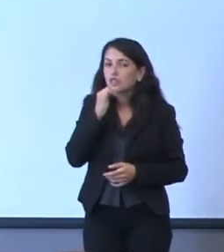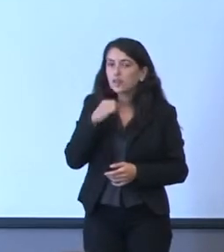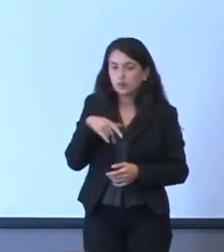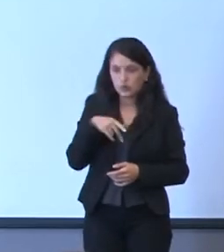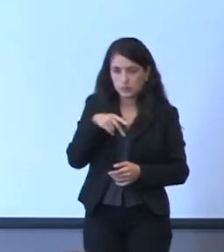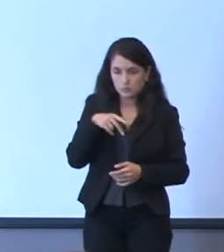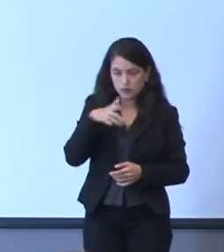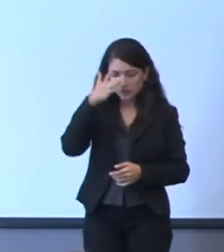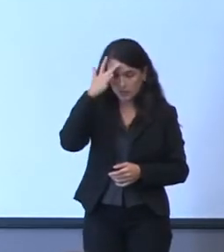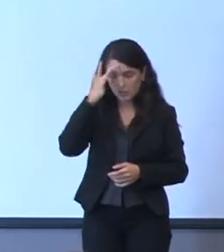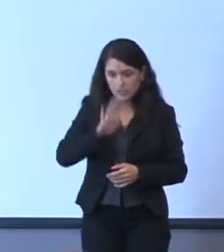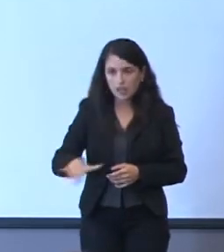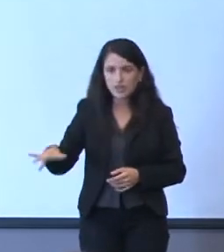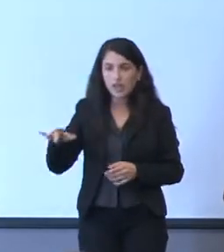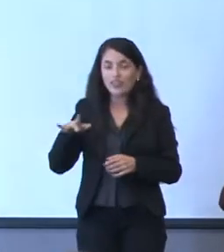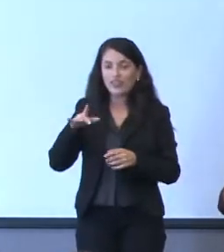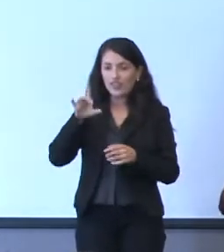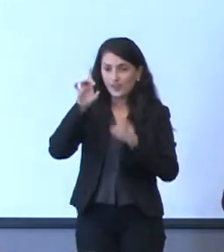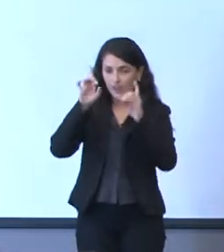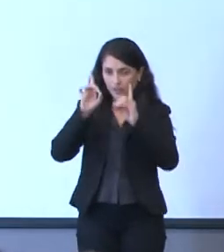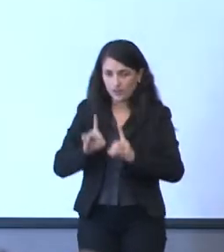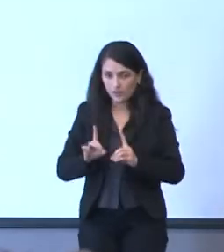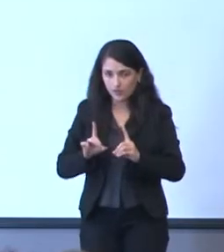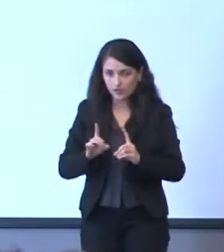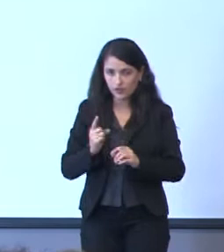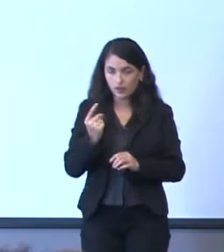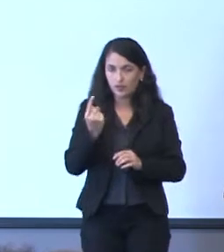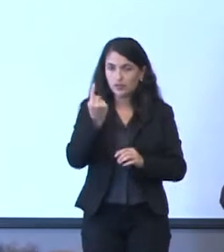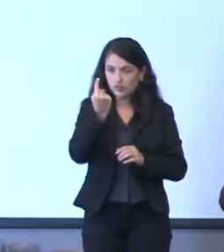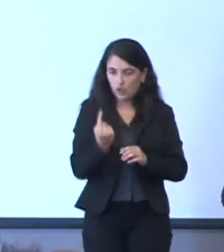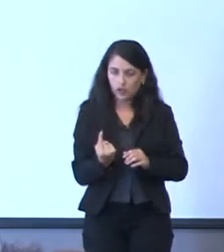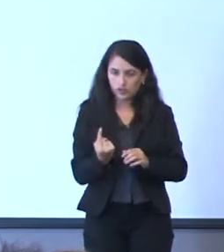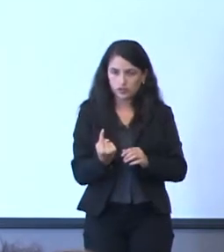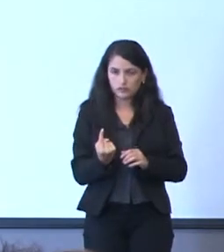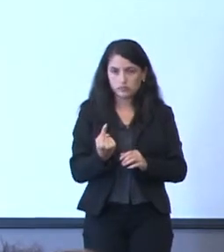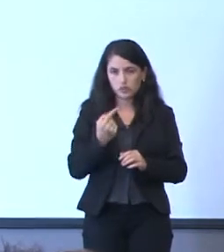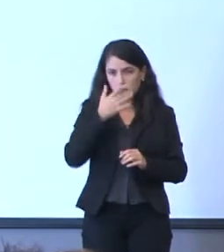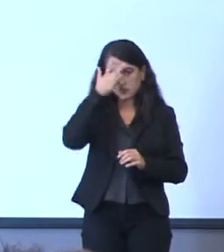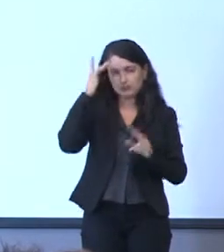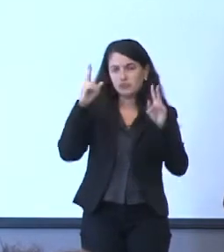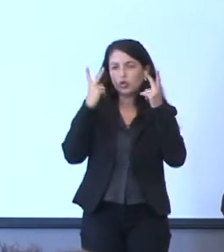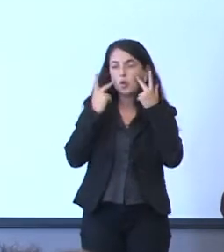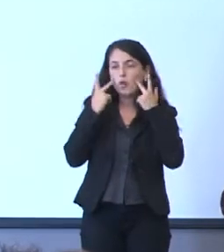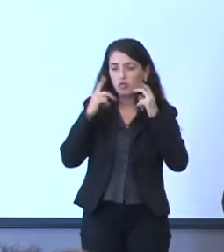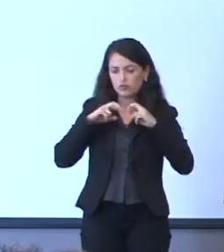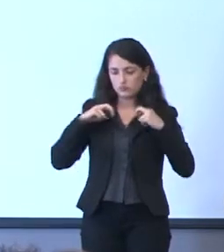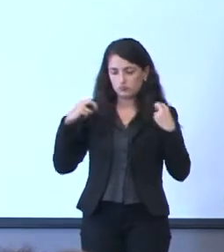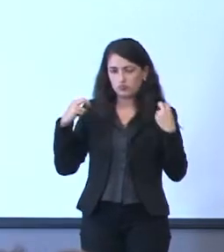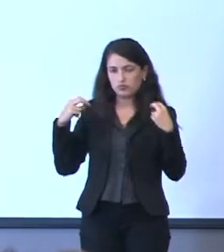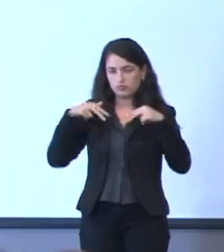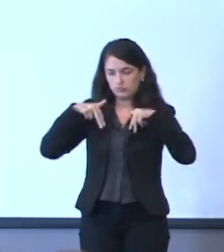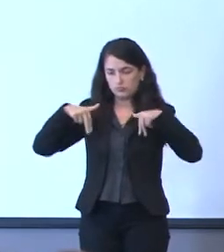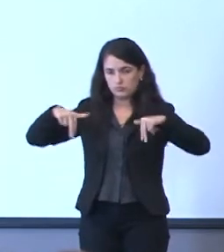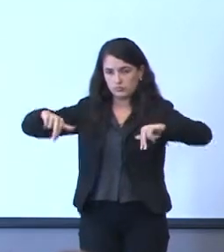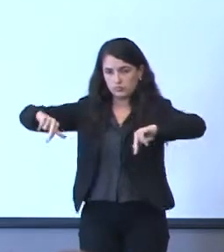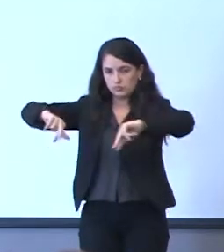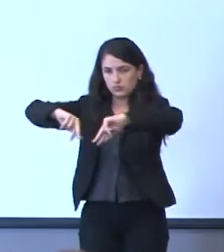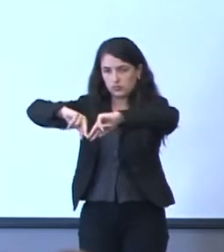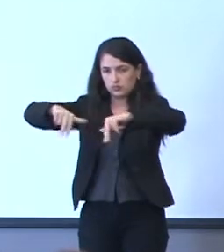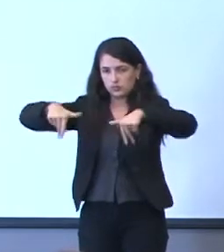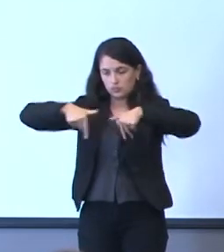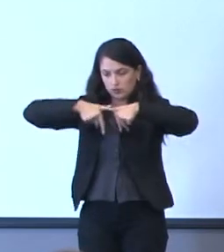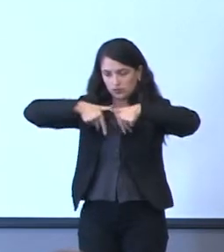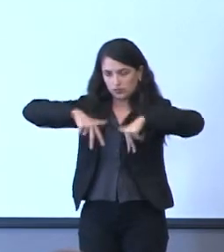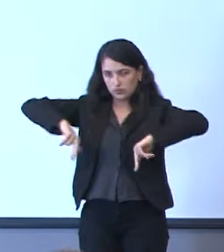da roda e bota as crianças típicas, sem deficiência, para circular em torno dela, ela vai ficar feliz,